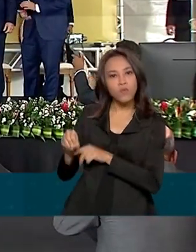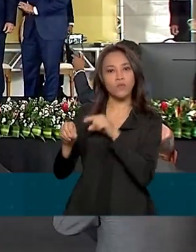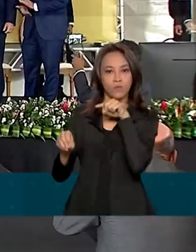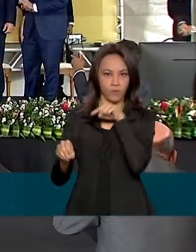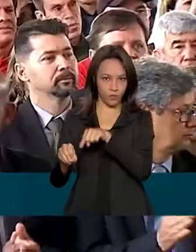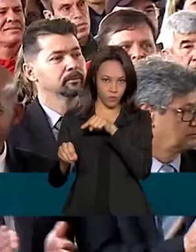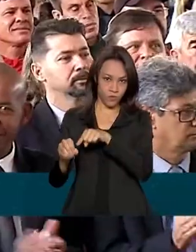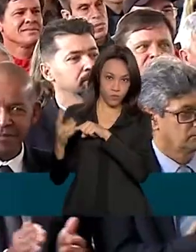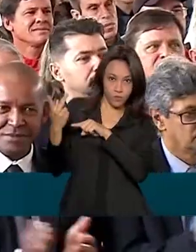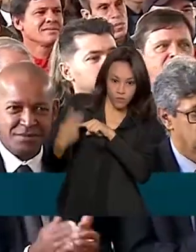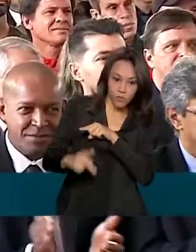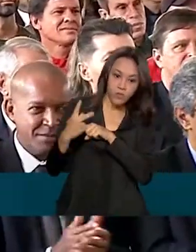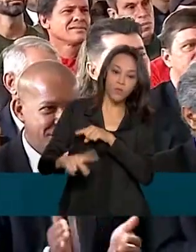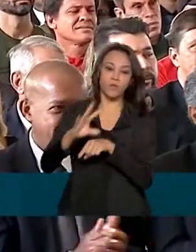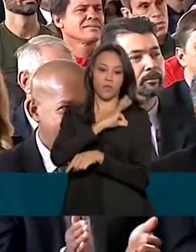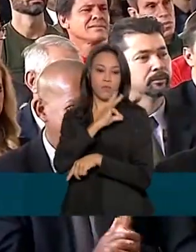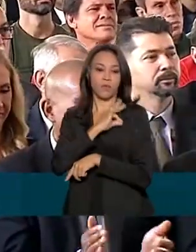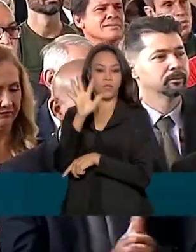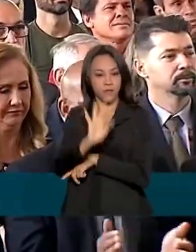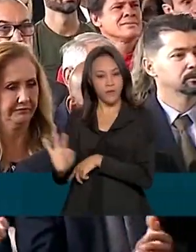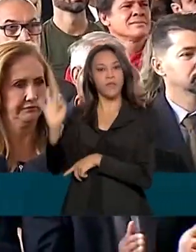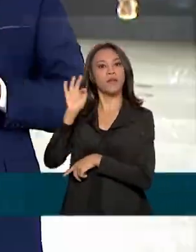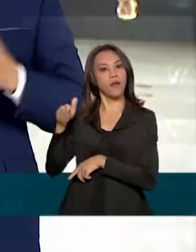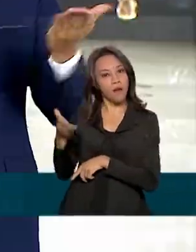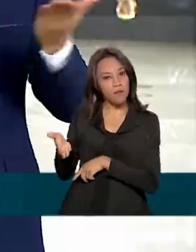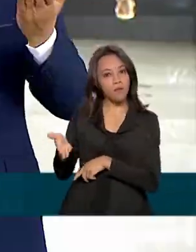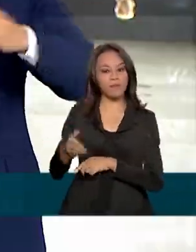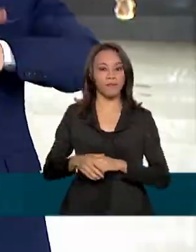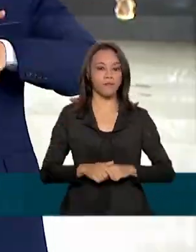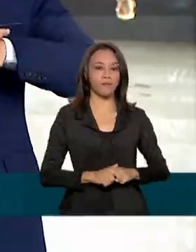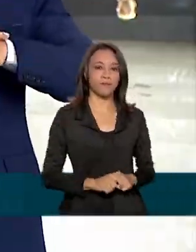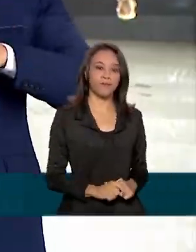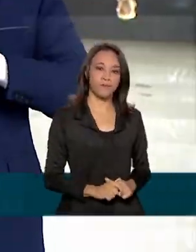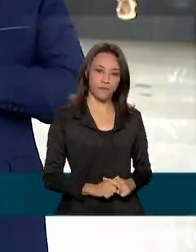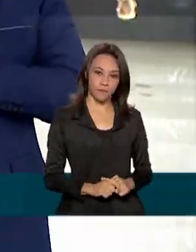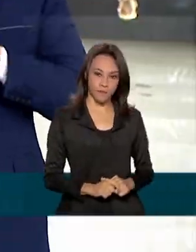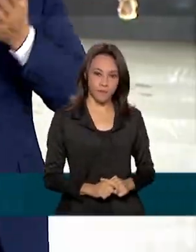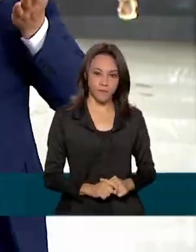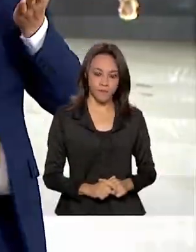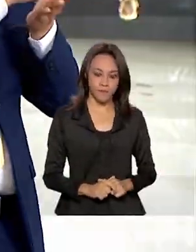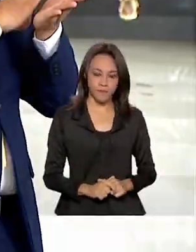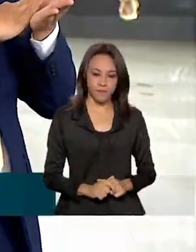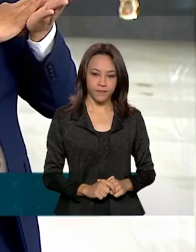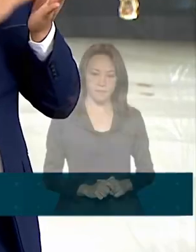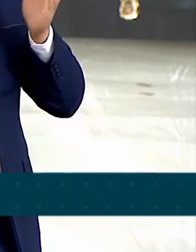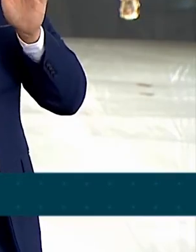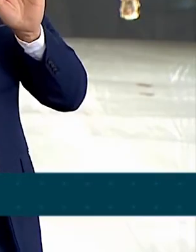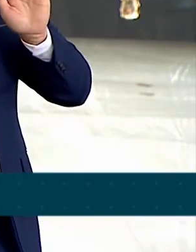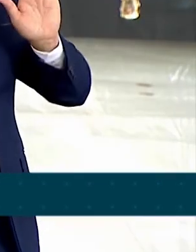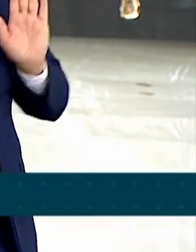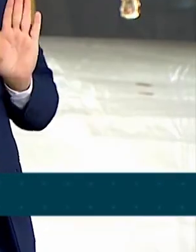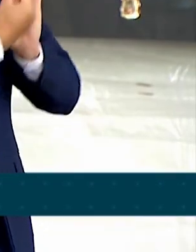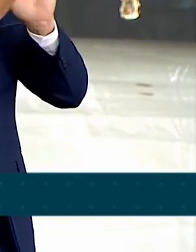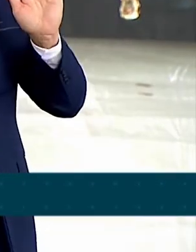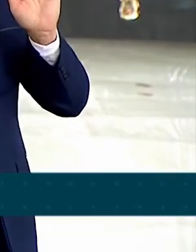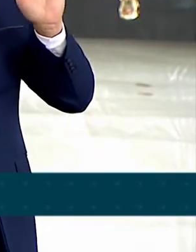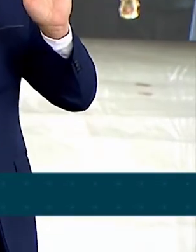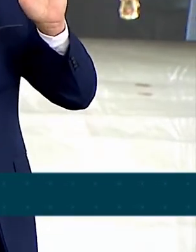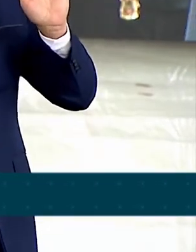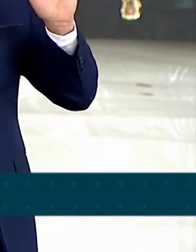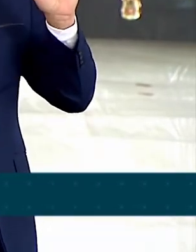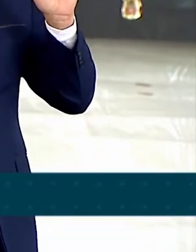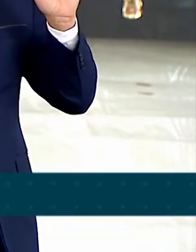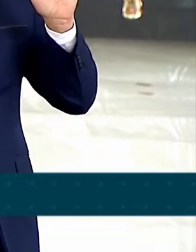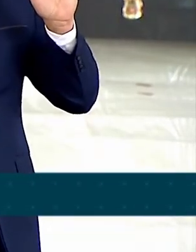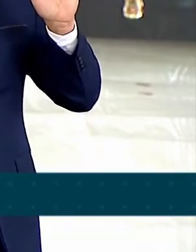Operacionalização das Atividades da Polícia Federal. Essa assinatura aqui vai marcar, vai ser o diferencial da nossa Polícia